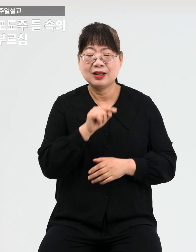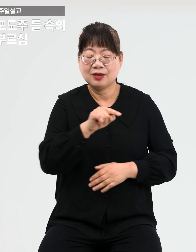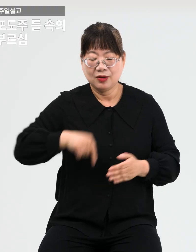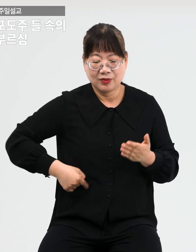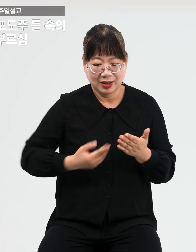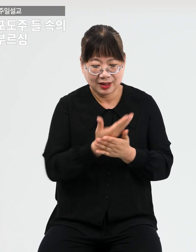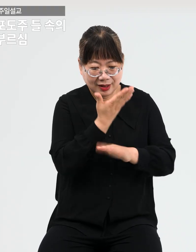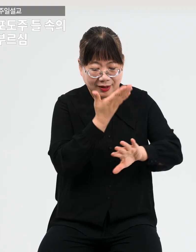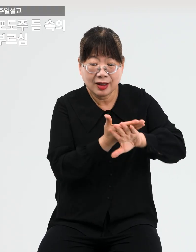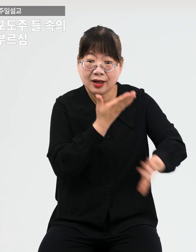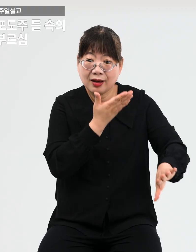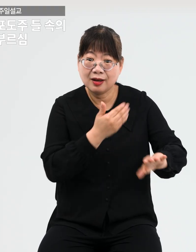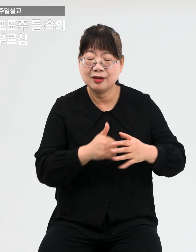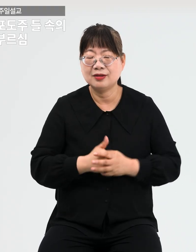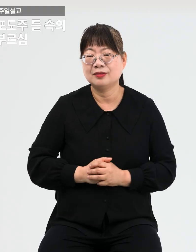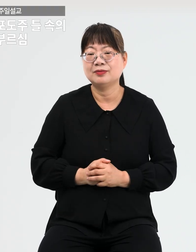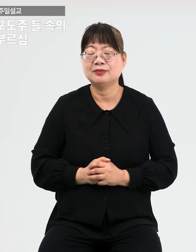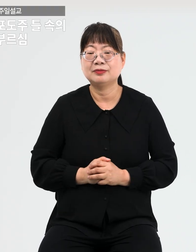회개가 아닙니다.